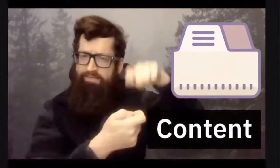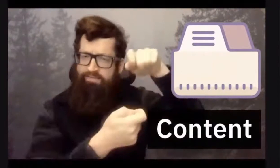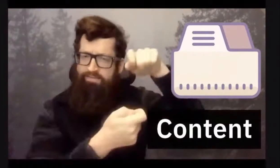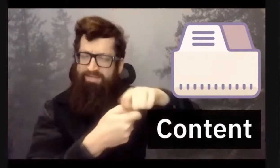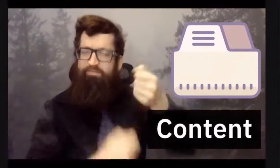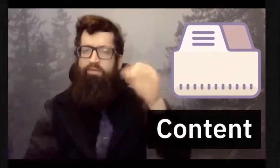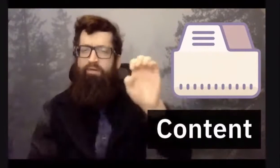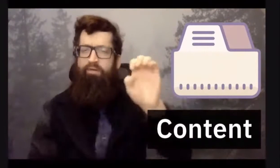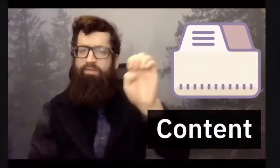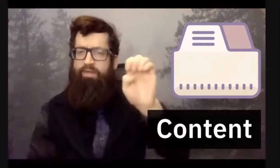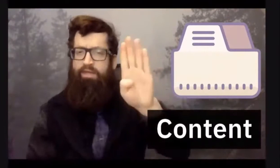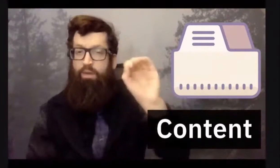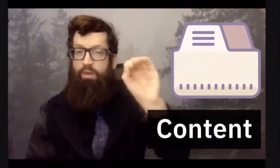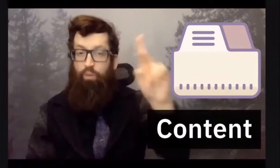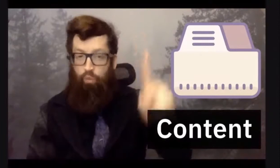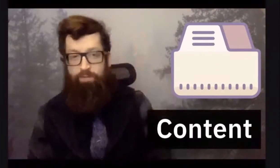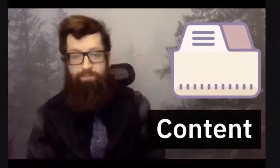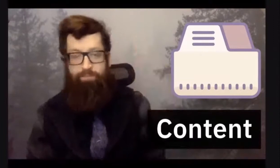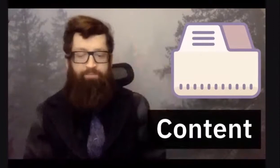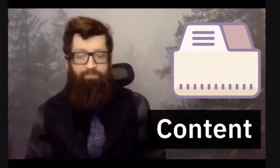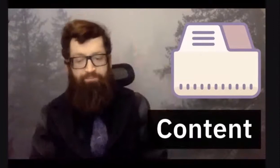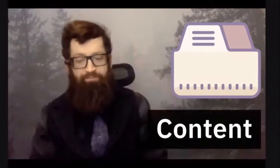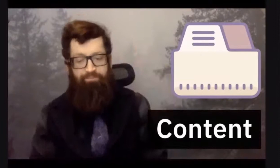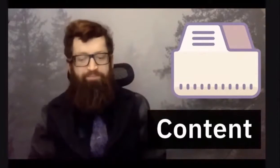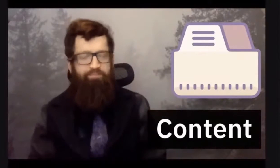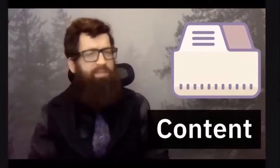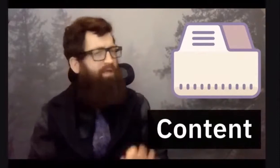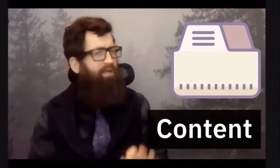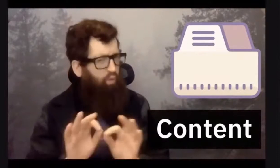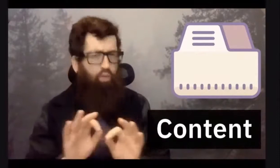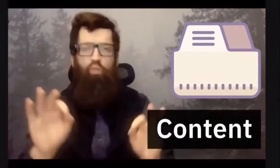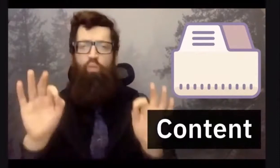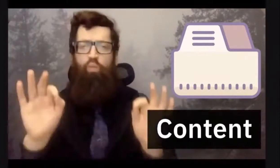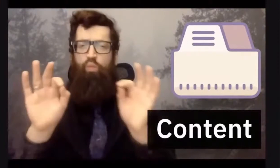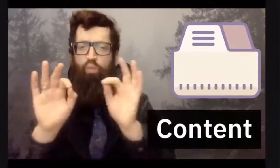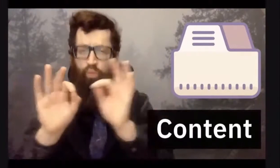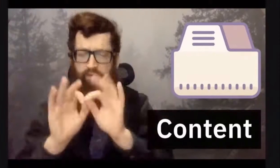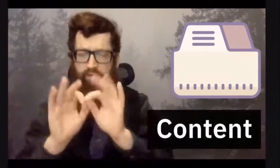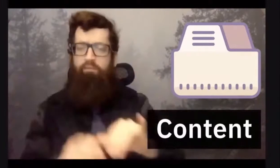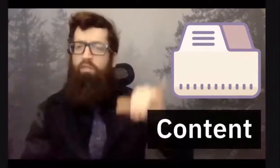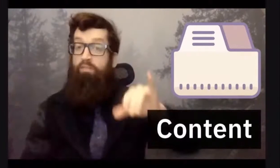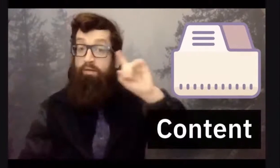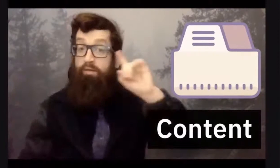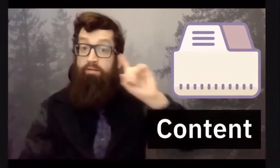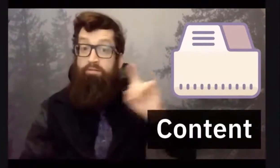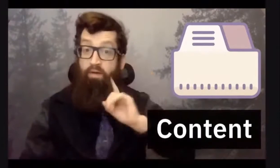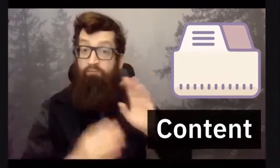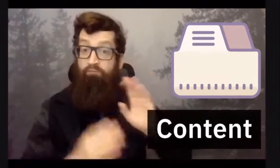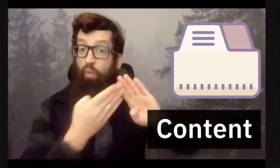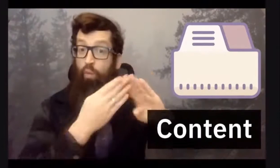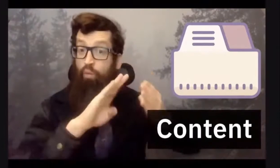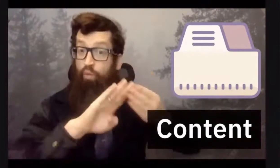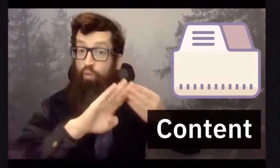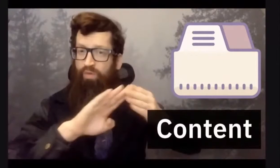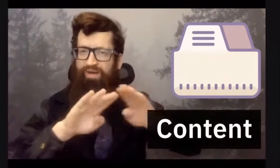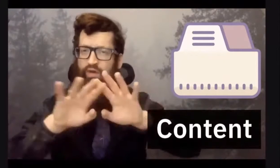Es crítico que la diversidad de la comunidad de sordera representada en el ebook o el contenido del ebook,